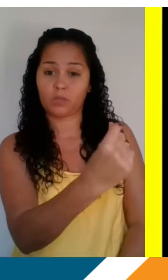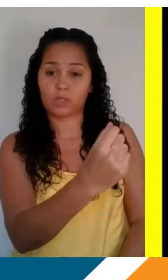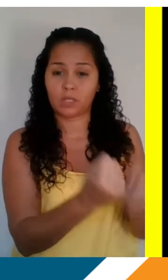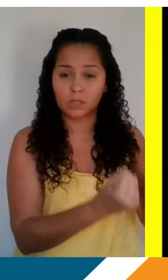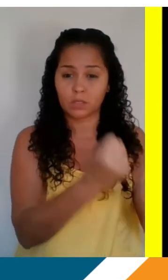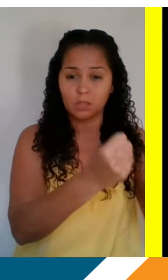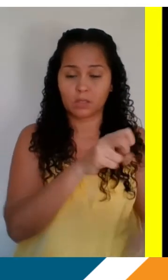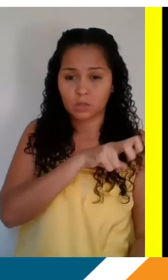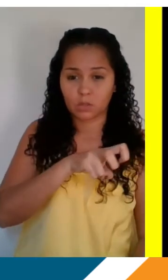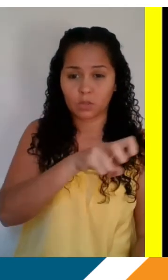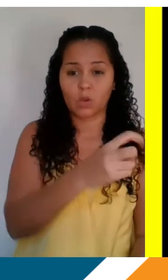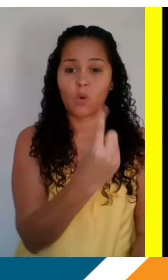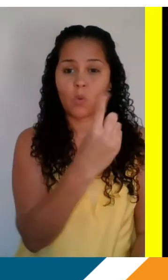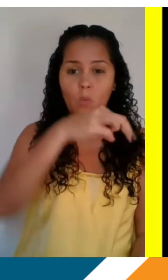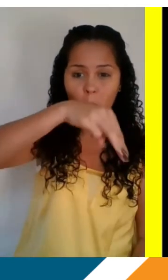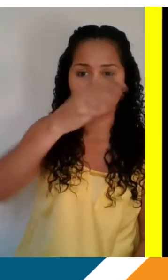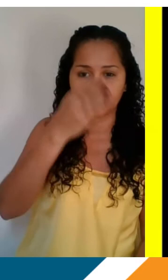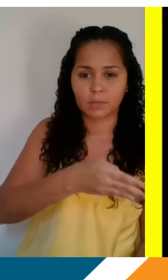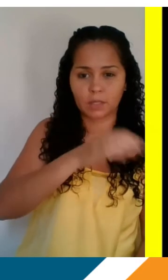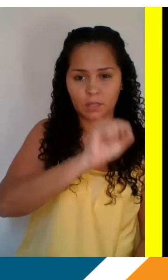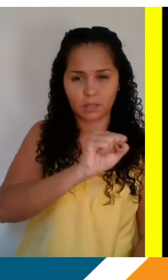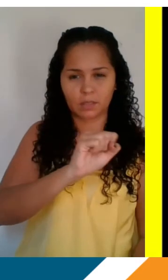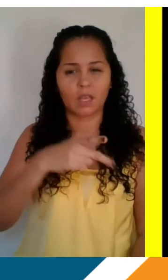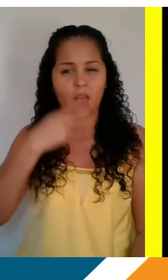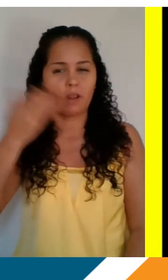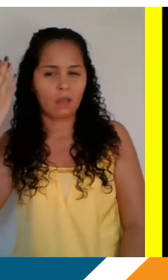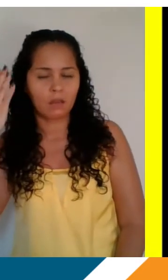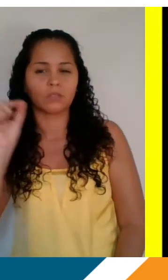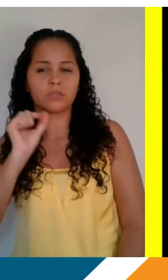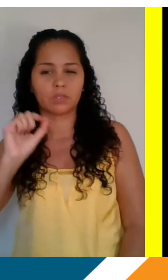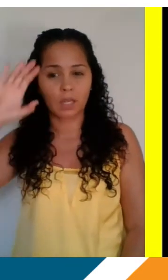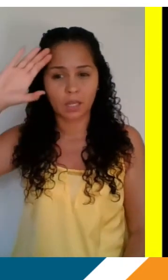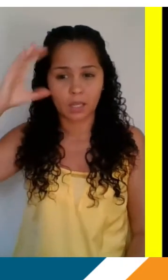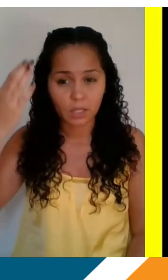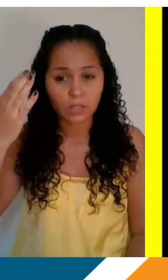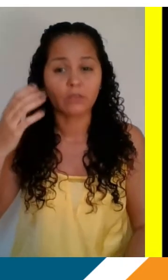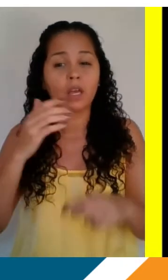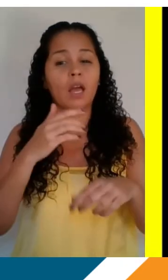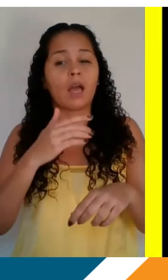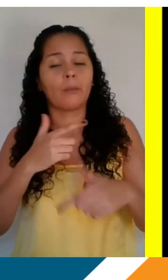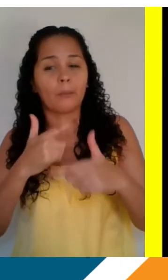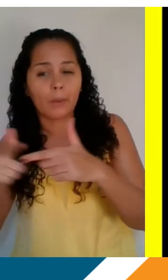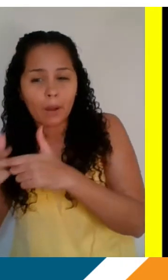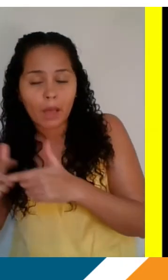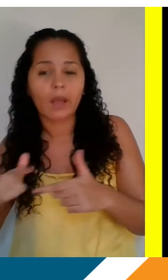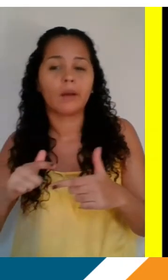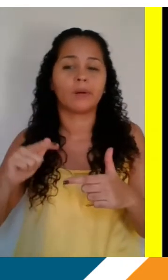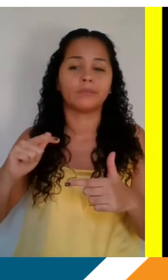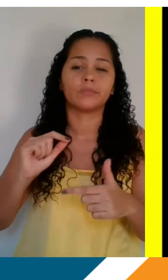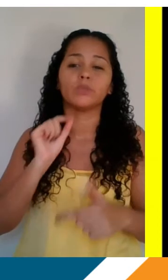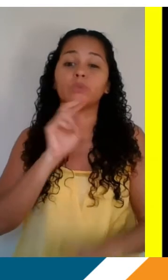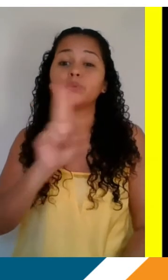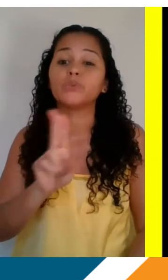é de 1 metro por segundo. Como eu falei no slide anterior, a gente vai resolver os problemas de colisão